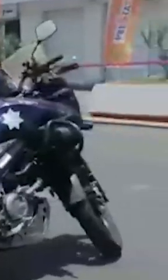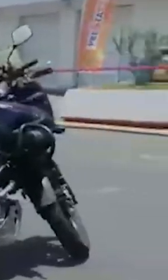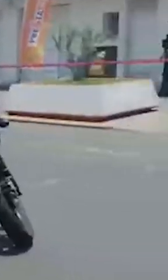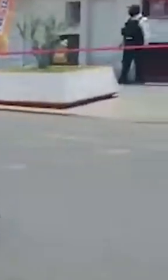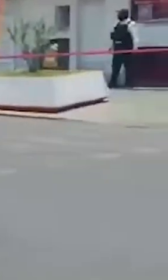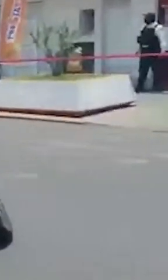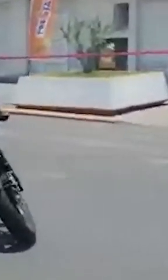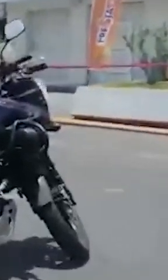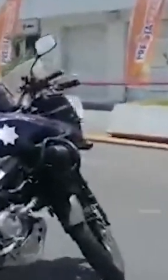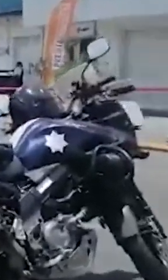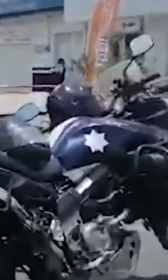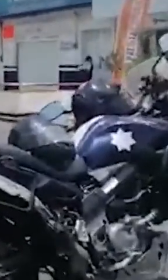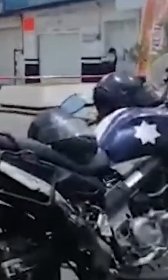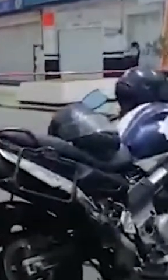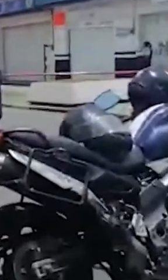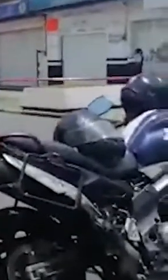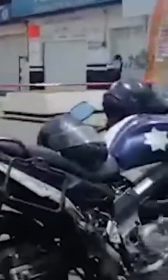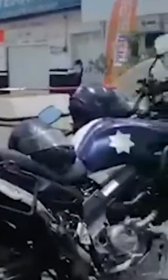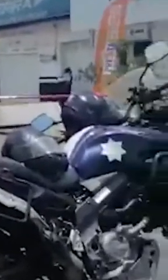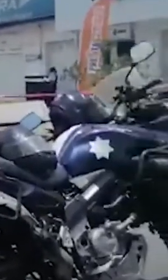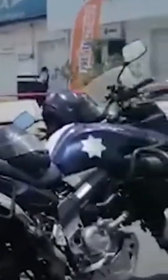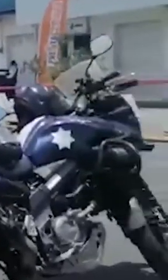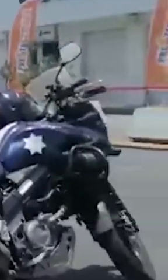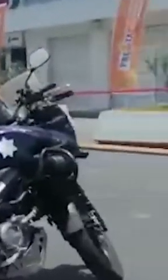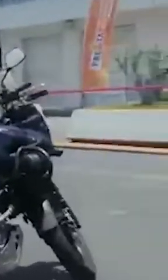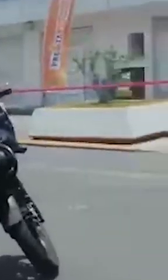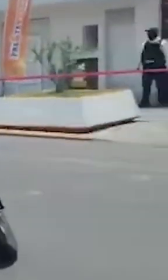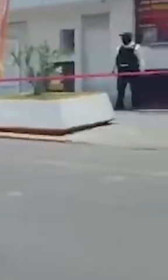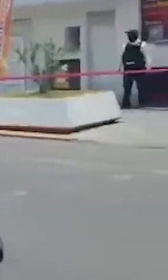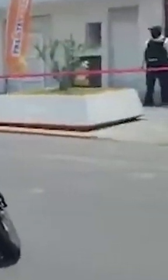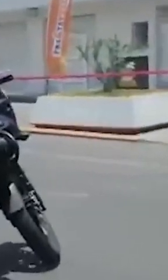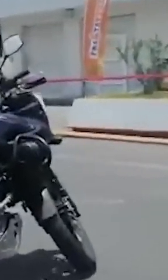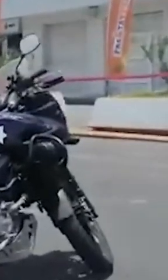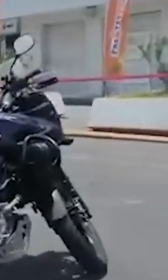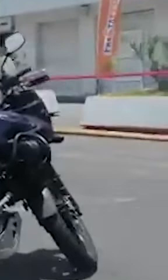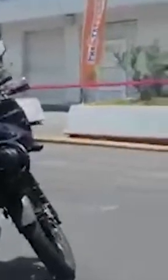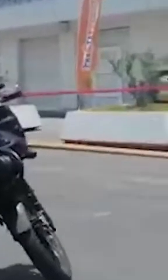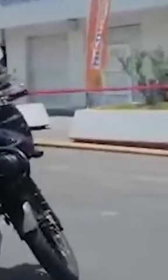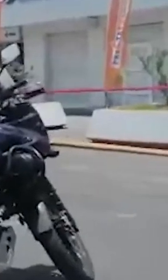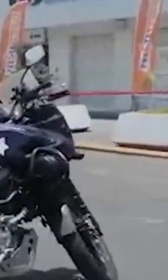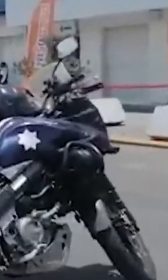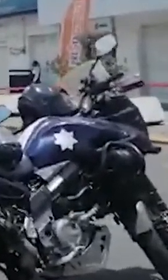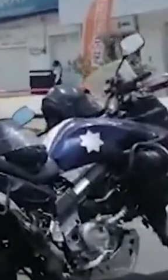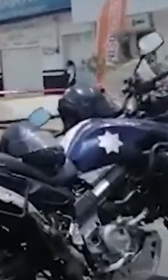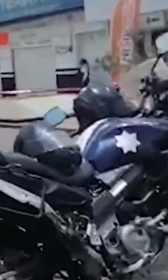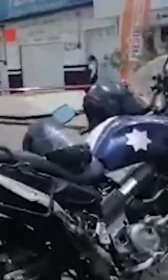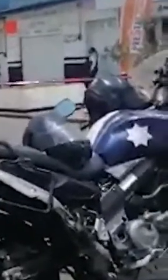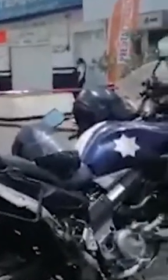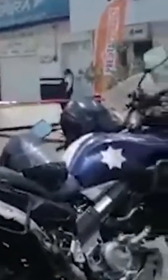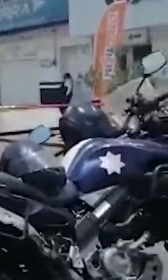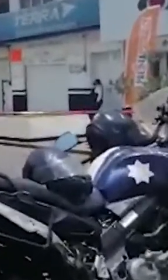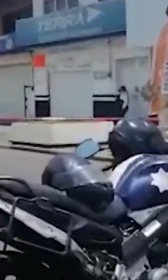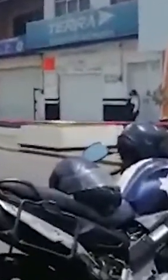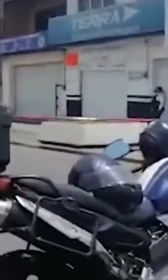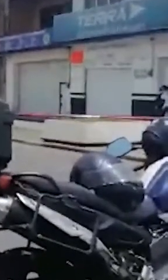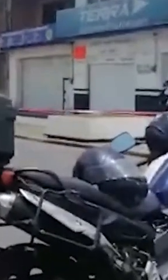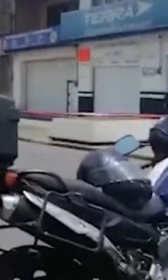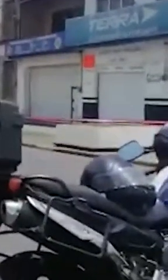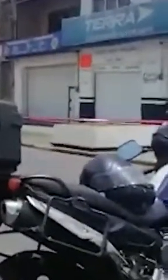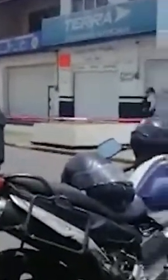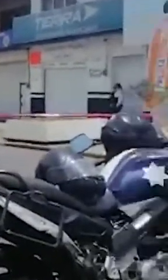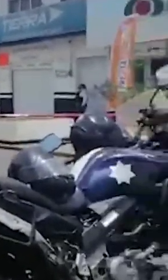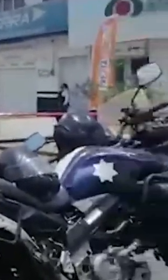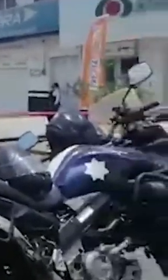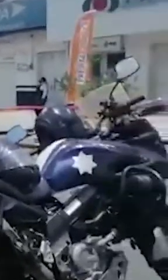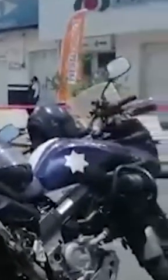prensa en las instalaciones de la Fiscalía General, en donde se expuso la manera en la cual